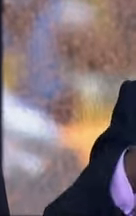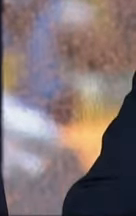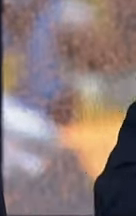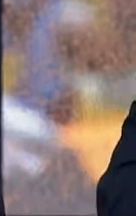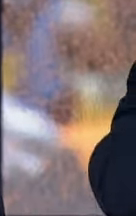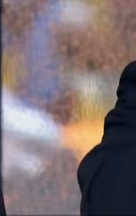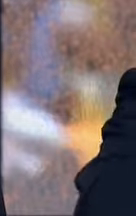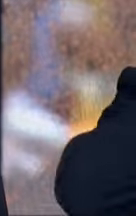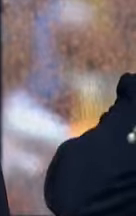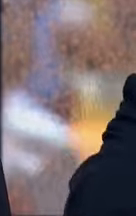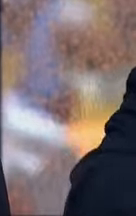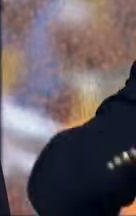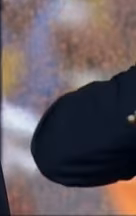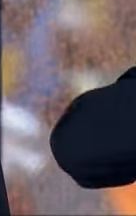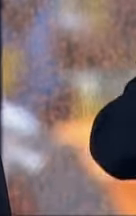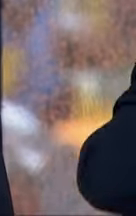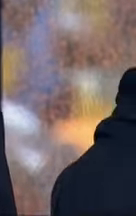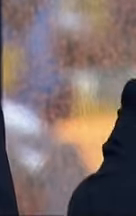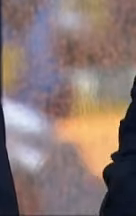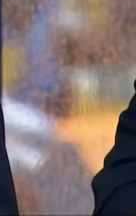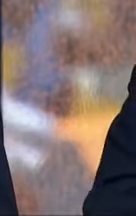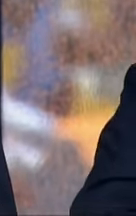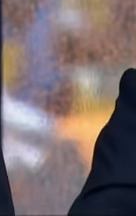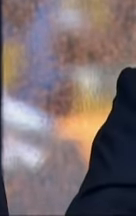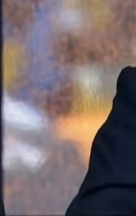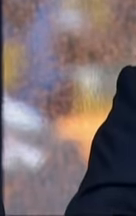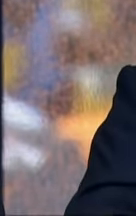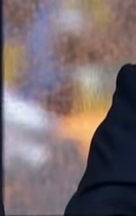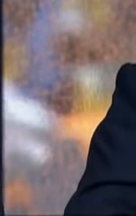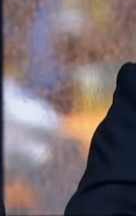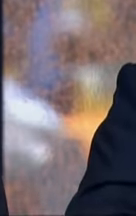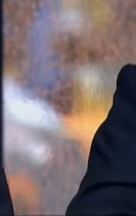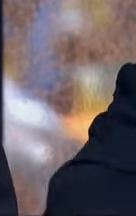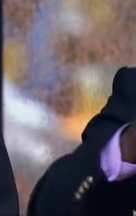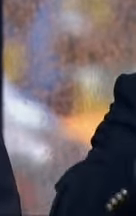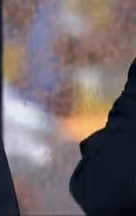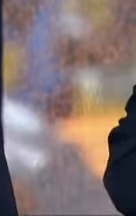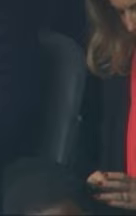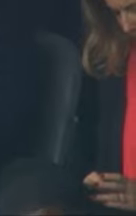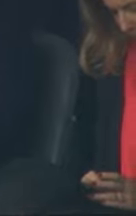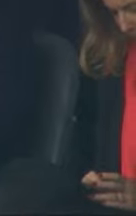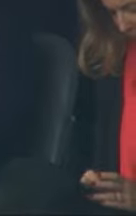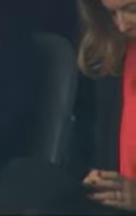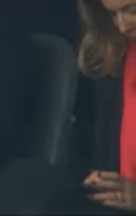Umudun olmadığı yerde bize umut aşıladı. Güvensizlik ve yeis yerine bizi umuda ve güvene yöneltti.